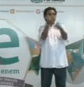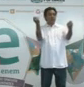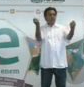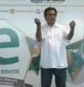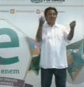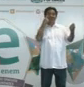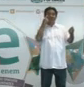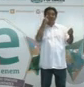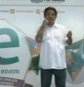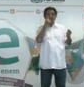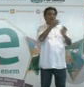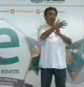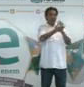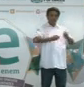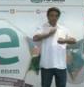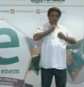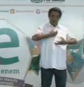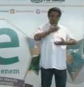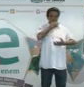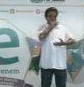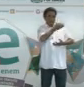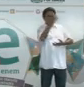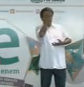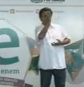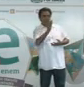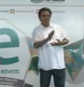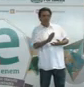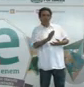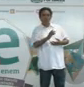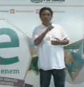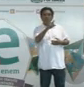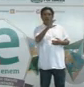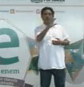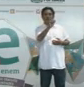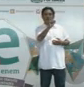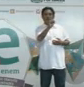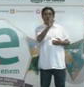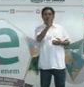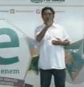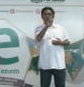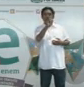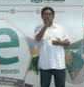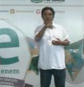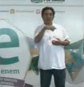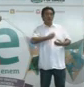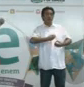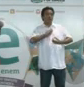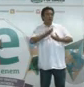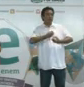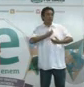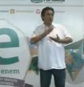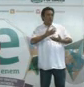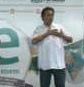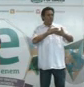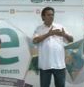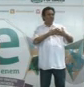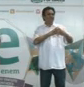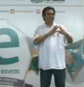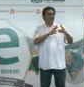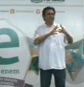que a poesia que já é crítica do Brasil, poesia do Castro Alves, já é uma poesia menos